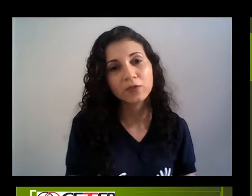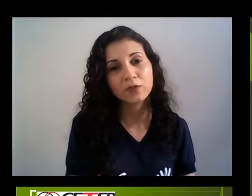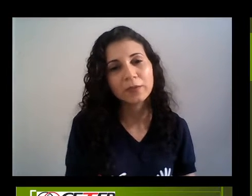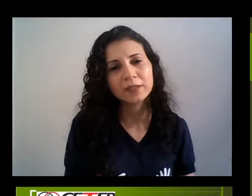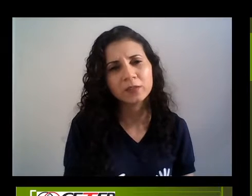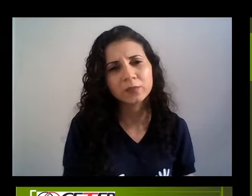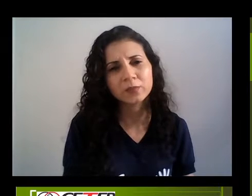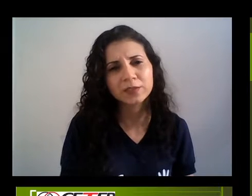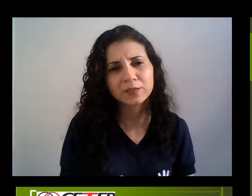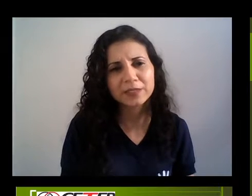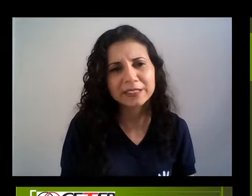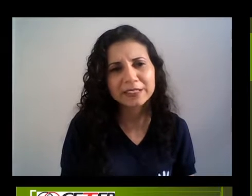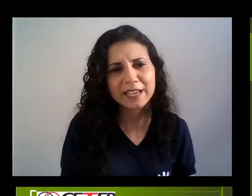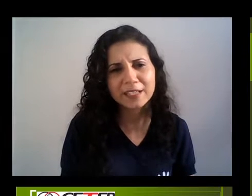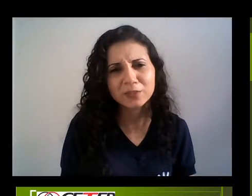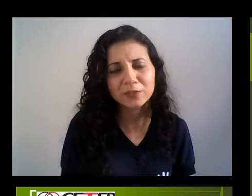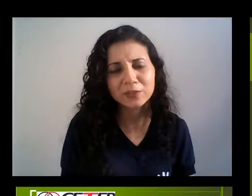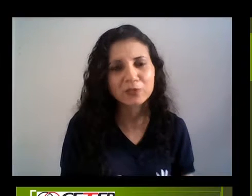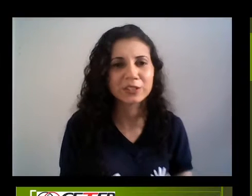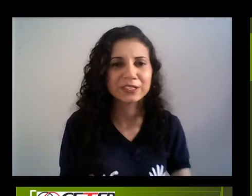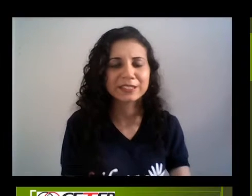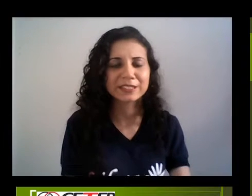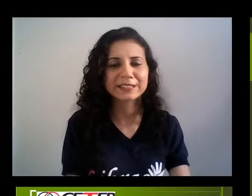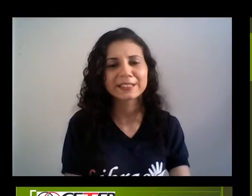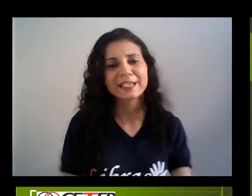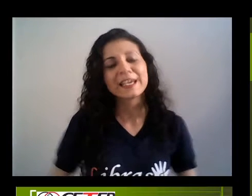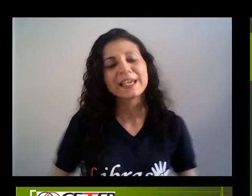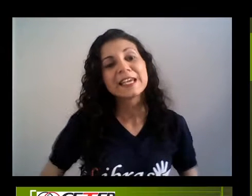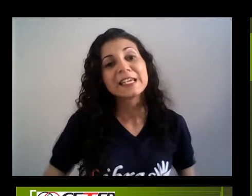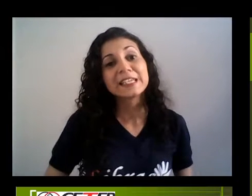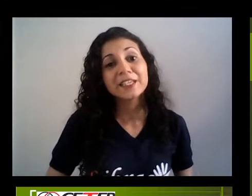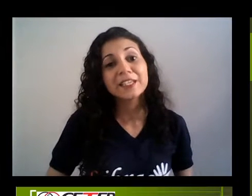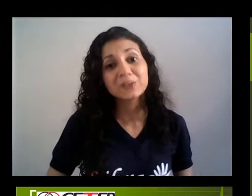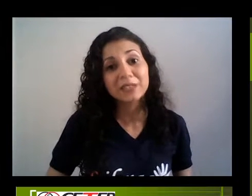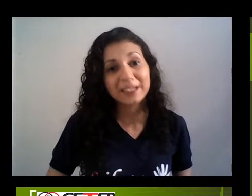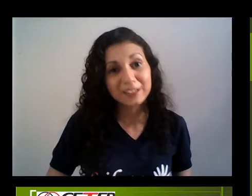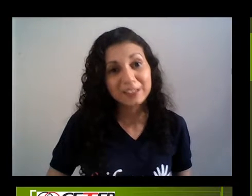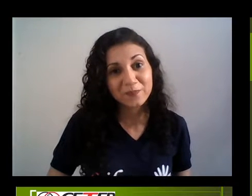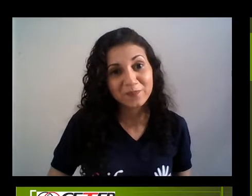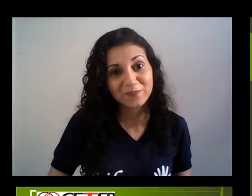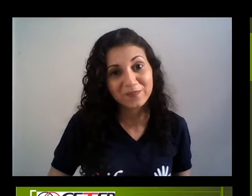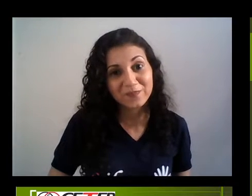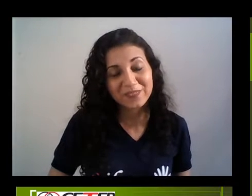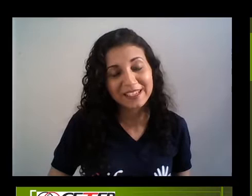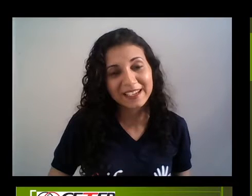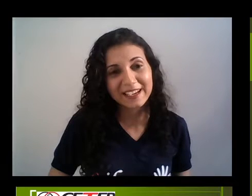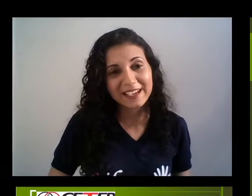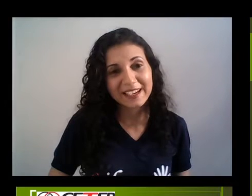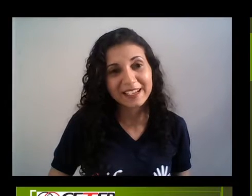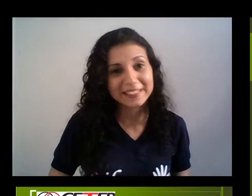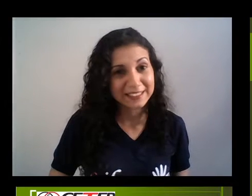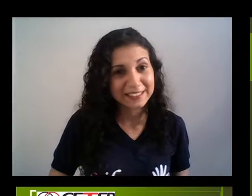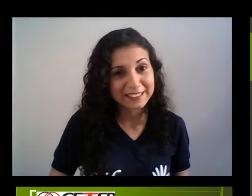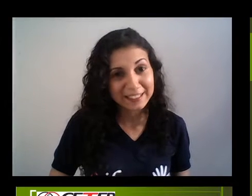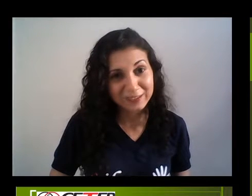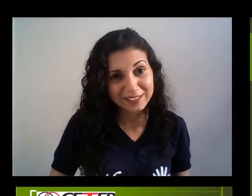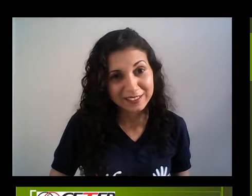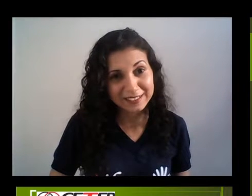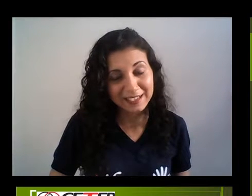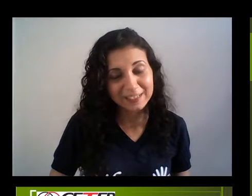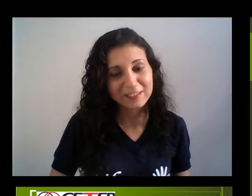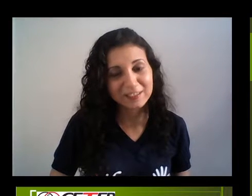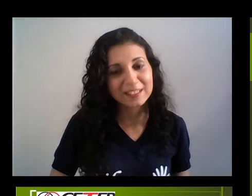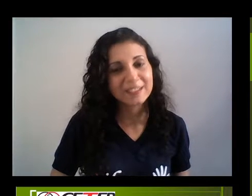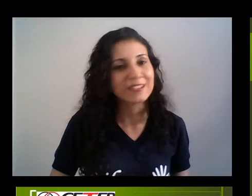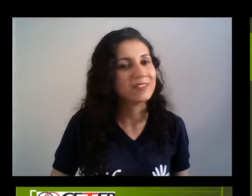tem o alfabeto, tem uns sinais, umas coisinhas. Isso daí é a escrita da Libras.